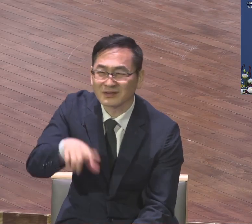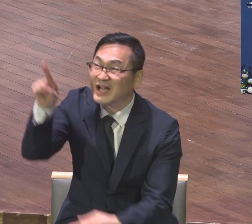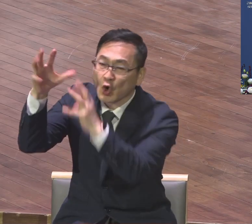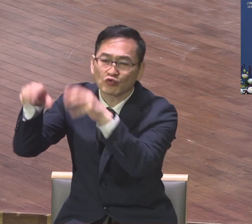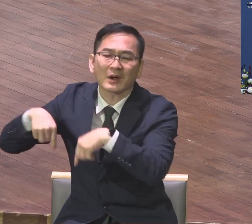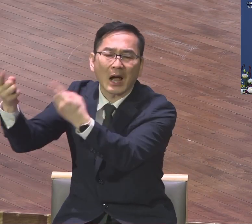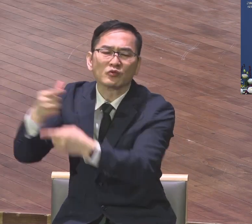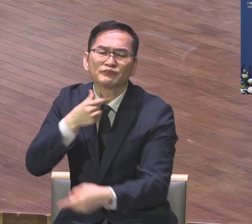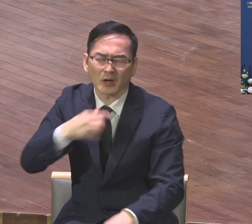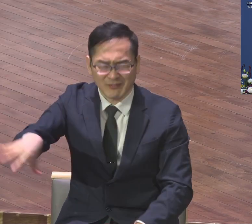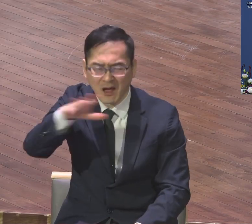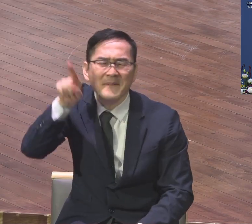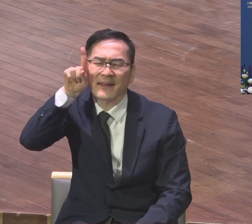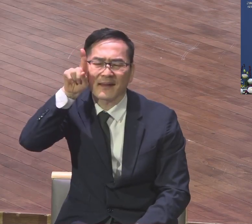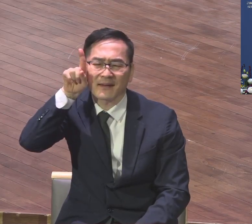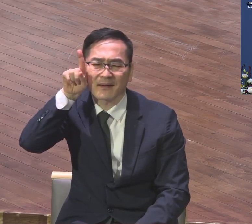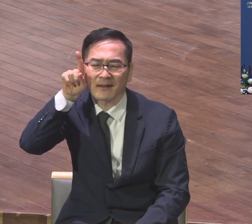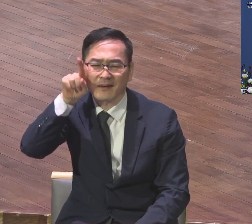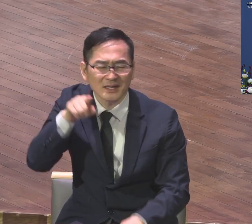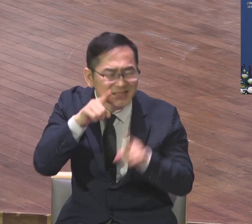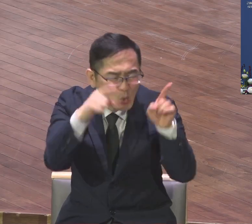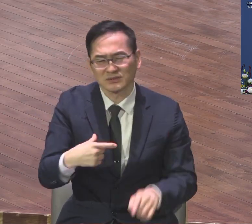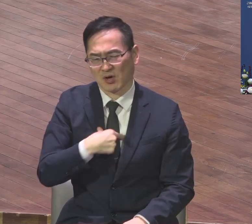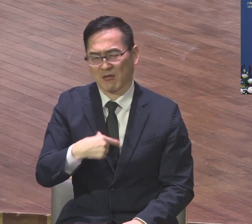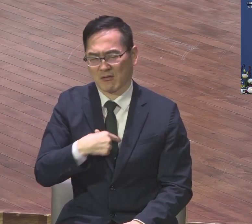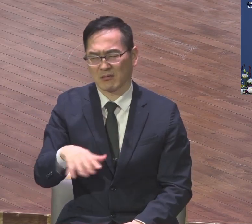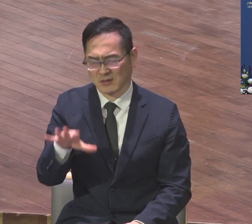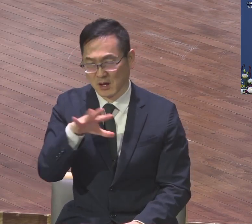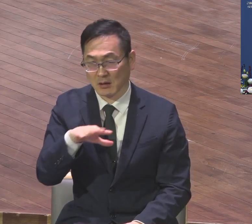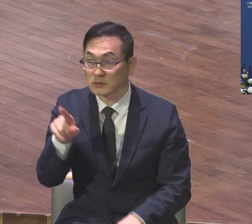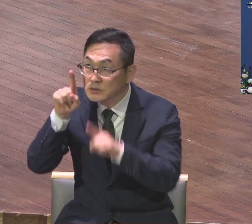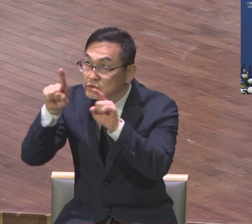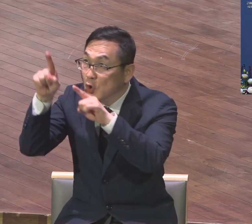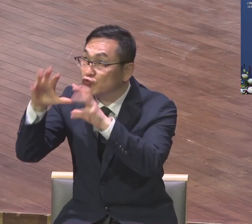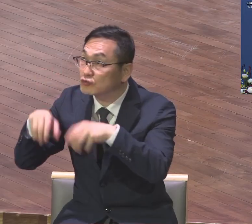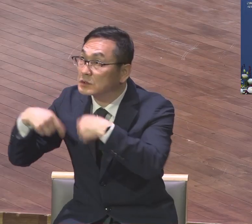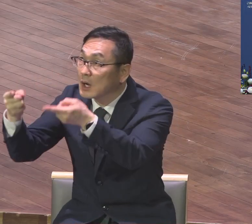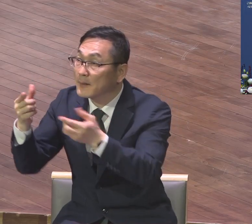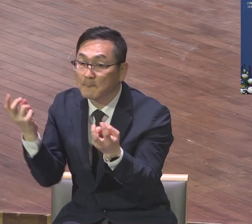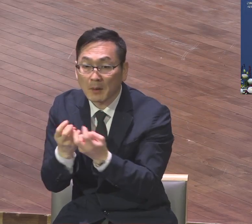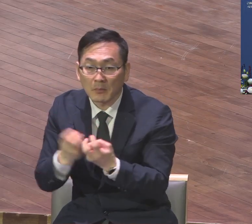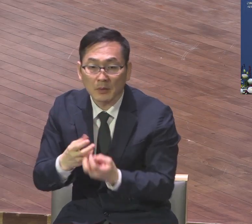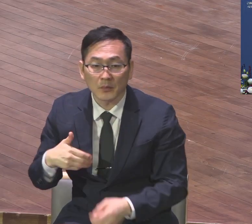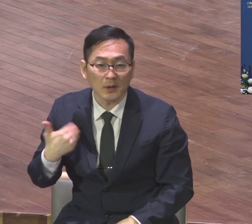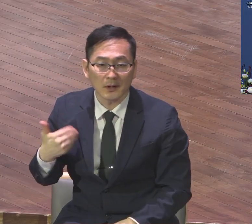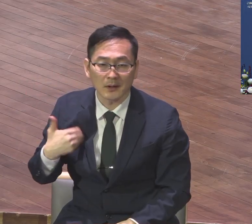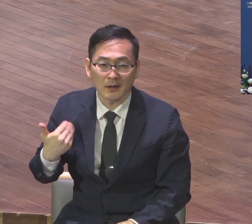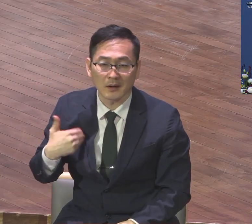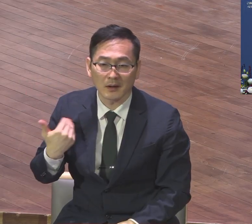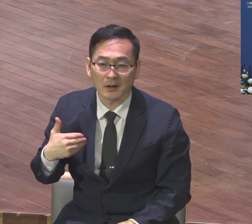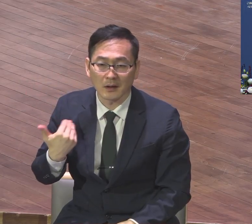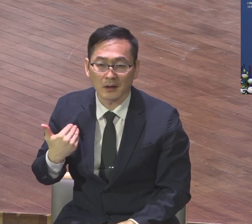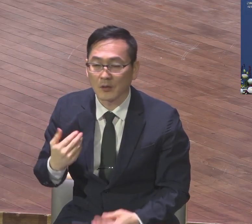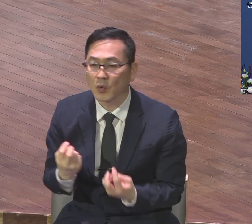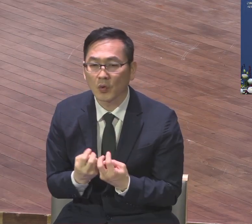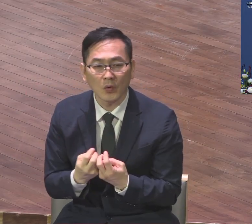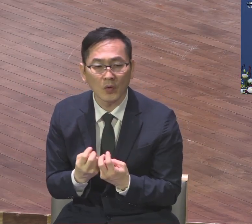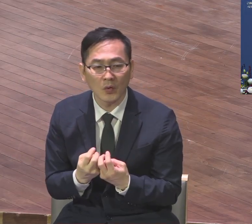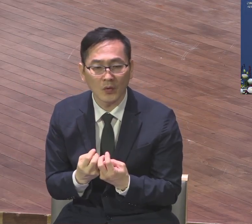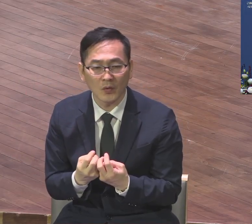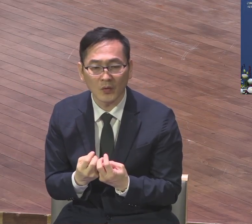몰라요. 천국을 어떻게 갑니까? 길을 알아야 가지. 어떻게 갑니까? 천국을. 많은 분들이